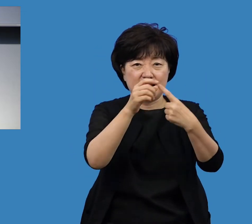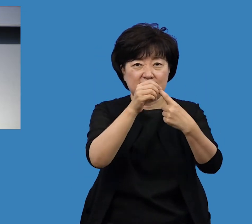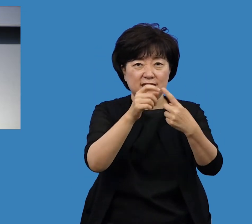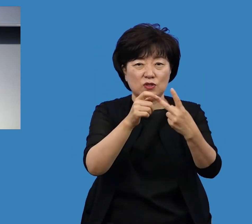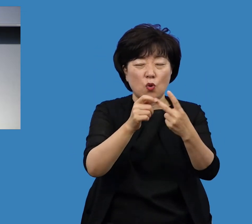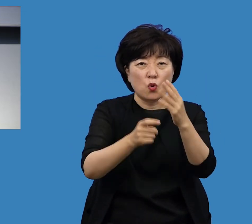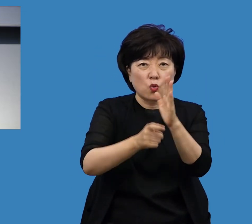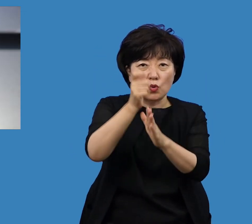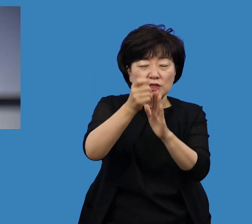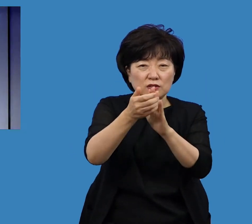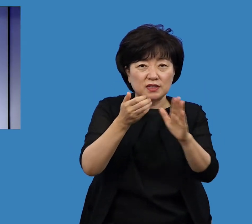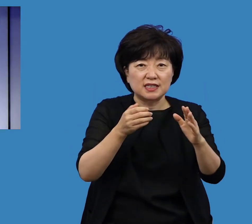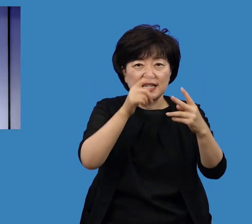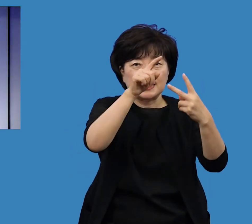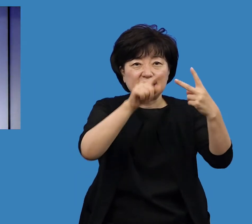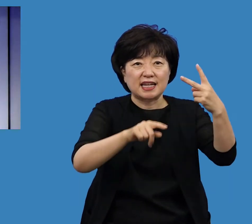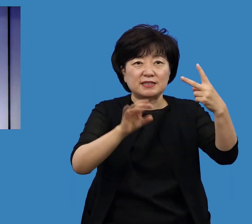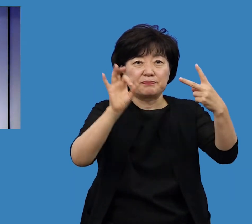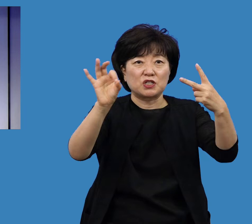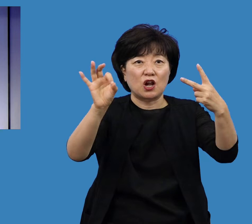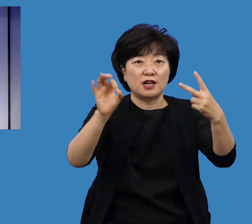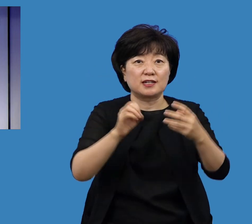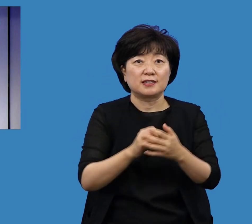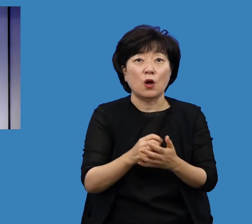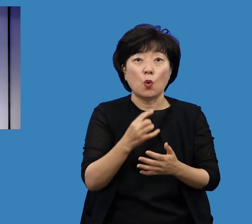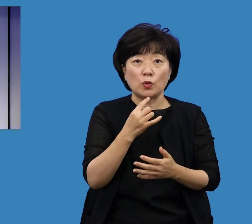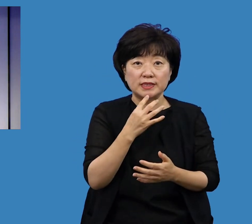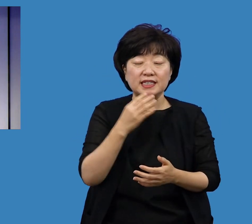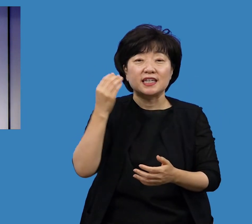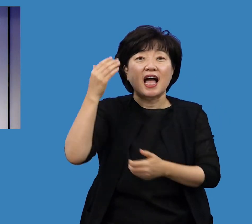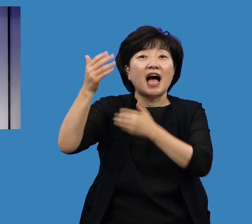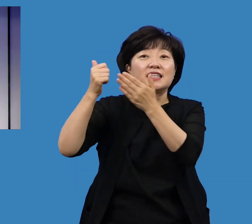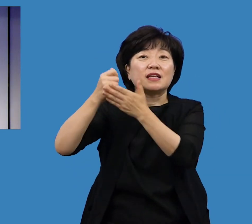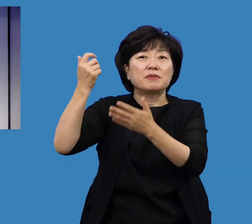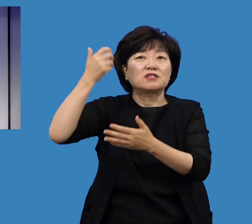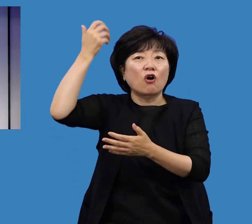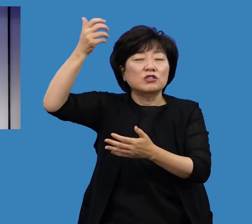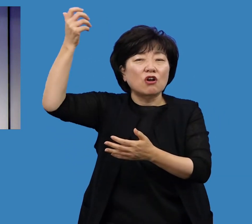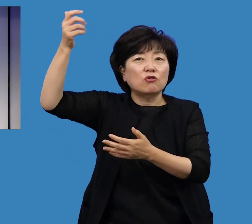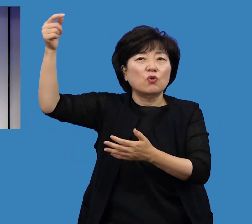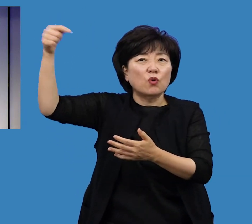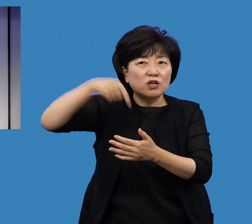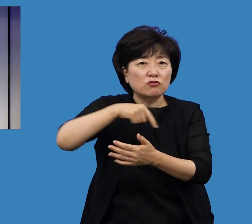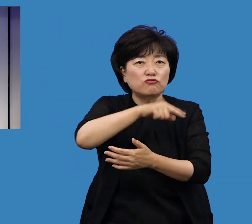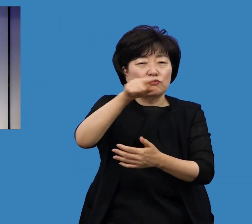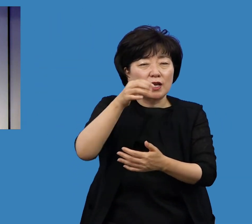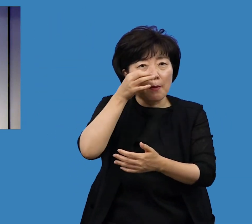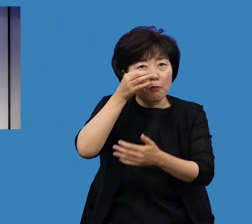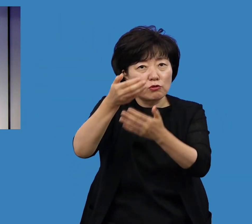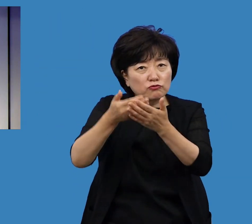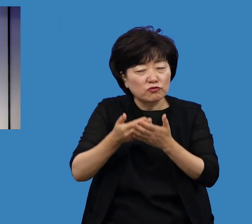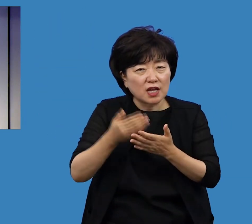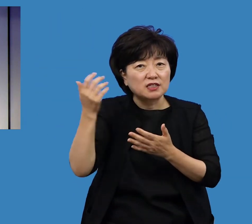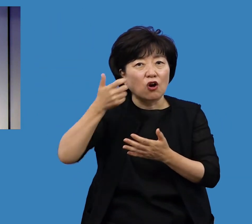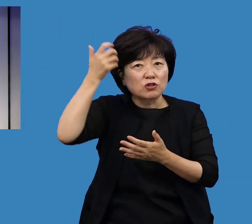이렇게 얘기합니다. 2장 10절 시작. 오직 하나님이 성령으로 이것을 우리에게 보이셨으니 성령은 모든 것 곧